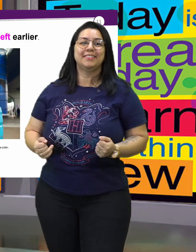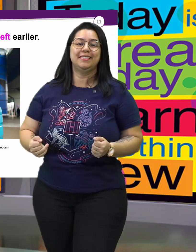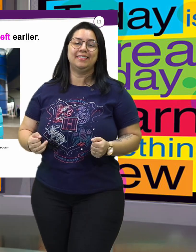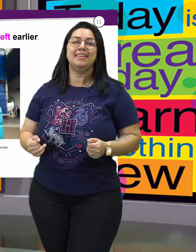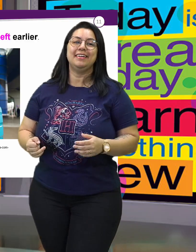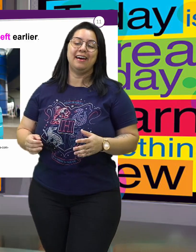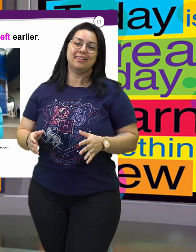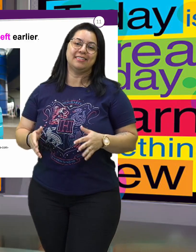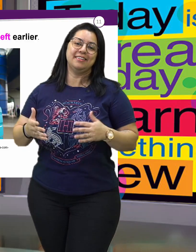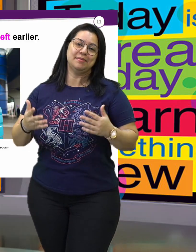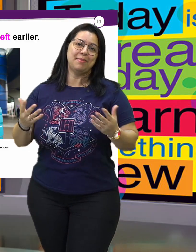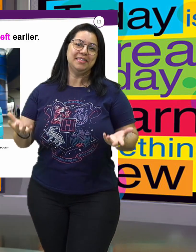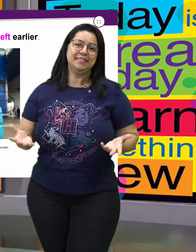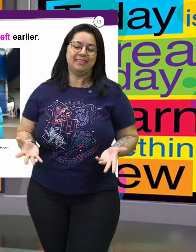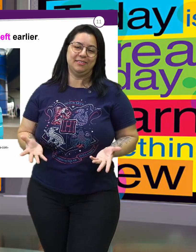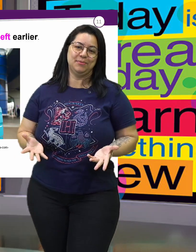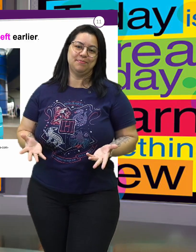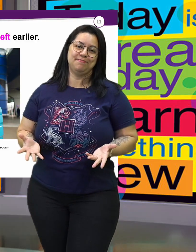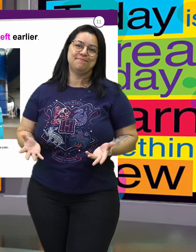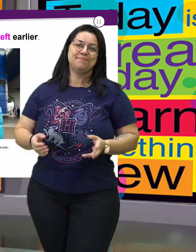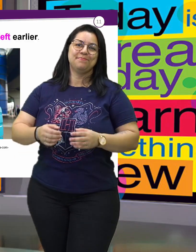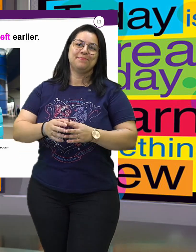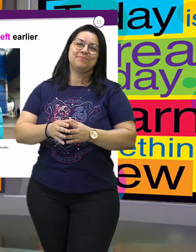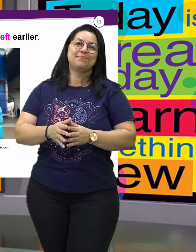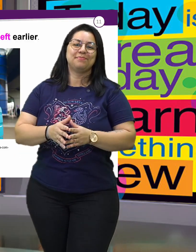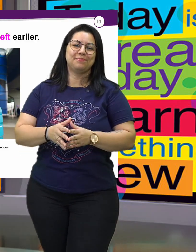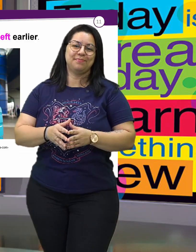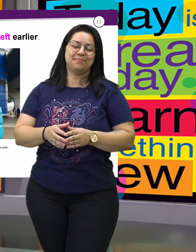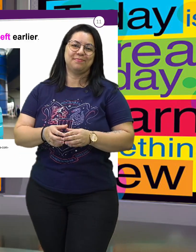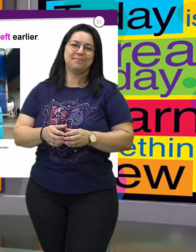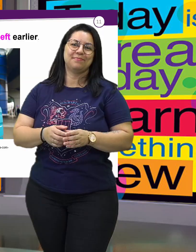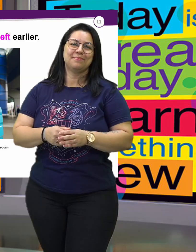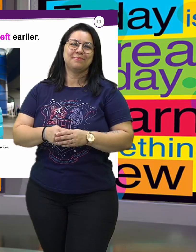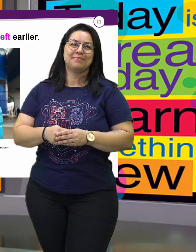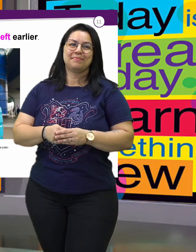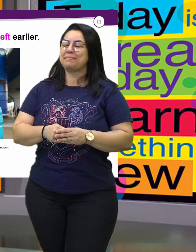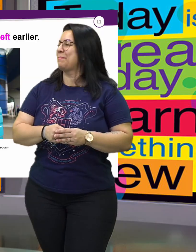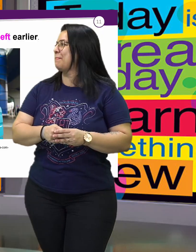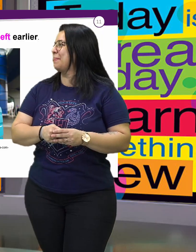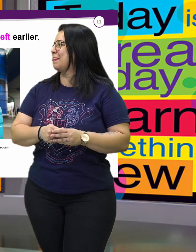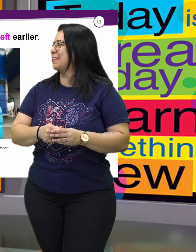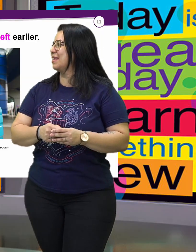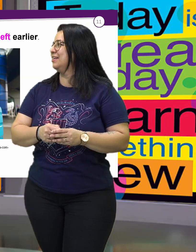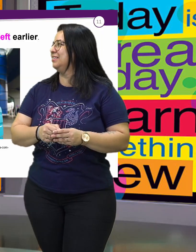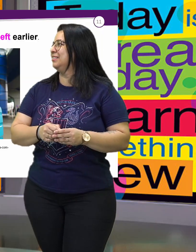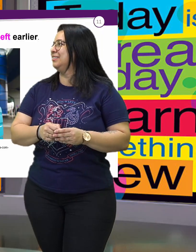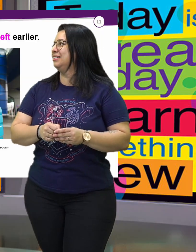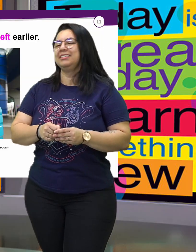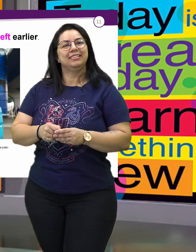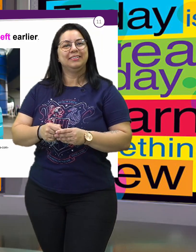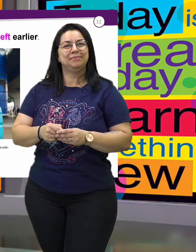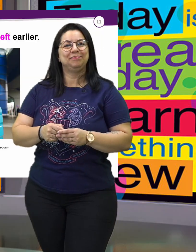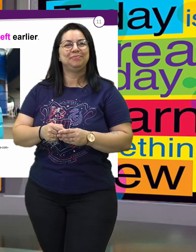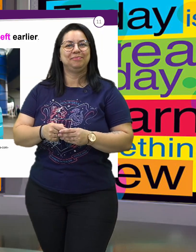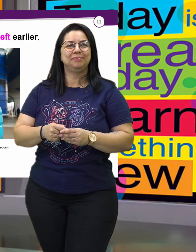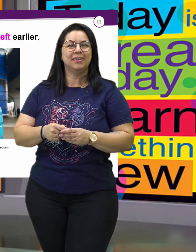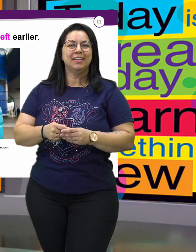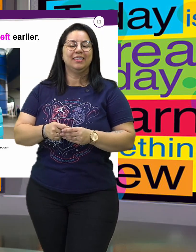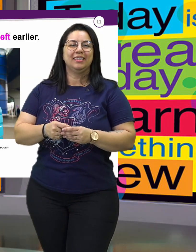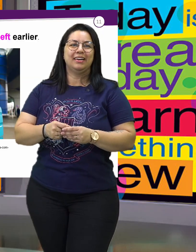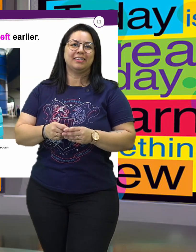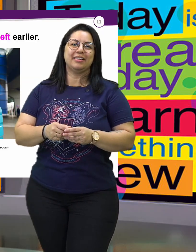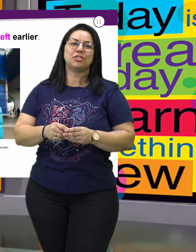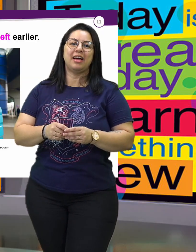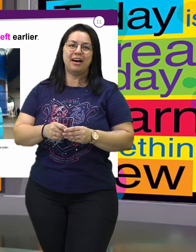hora se ela saísse mais cedo. Isso. Tratando aqui a boca pra falar pra vocês que a gente tá agora falando de quê?